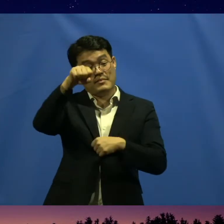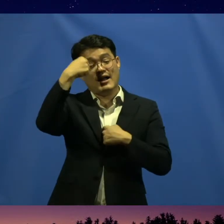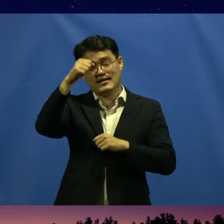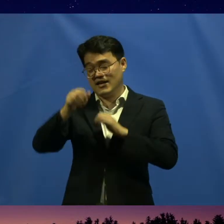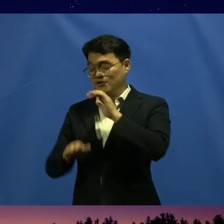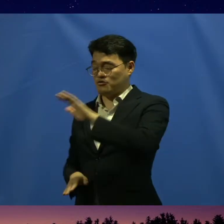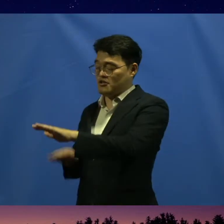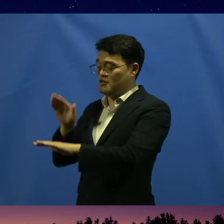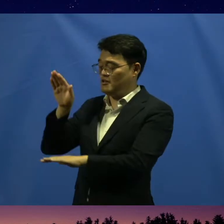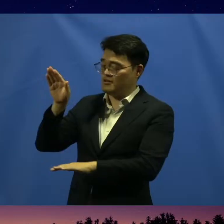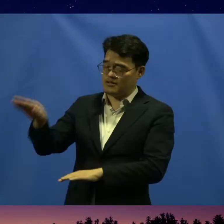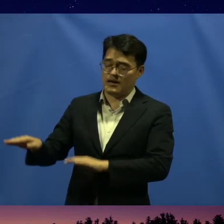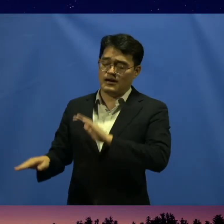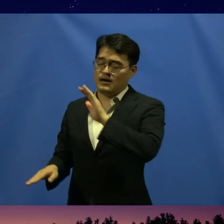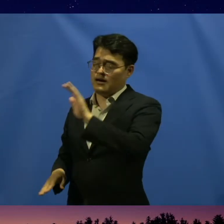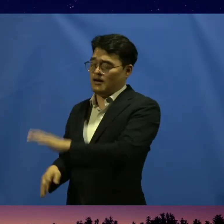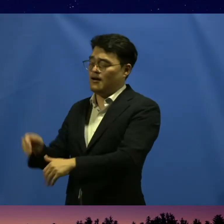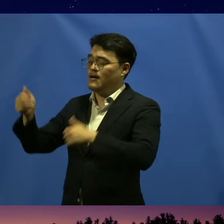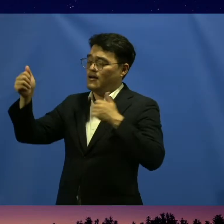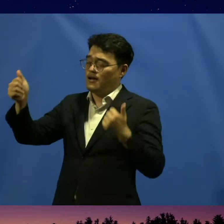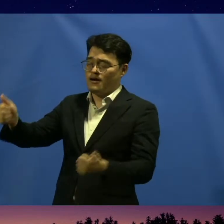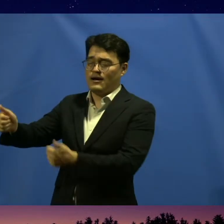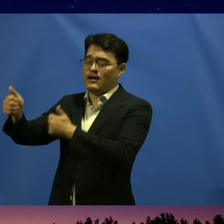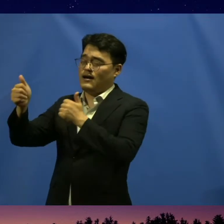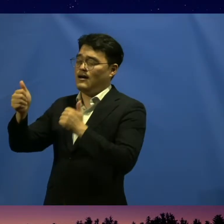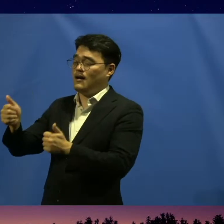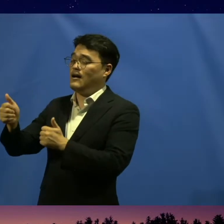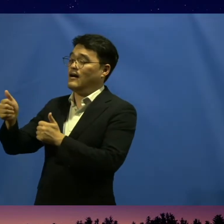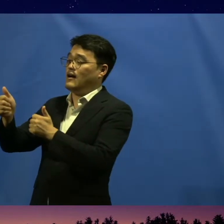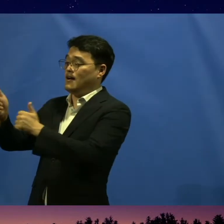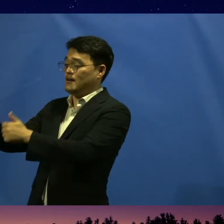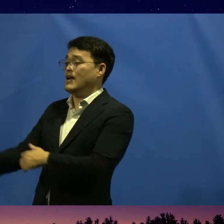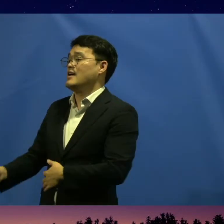주님 밟아지 마라